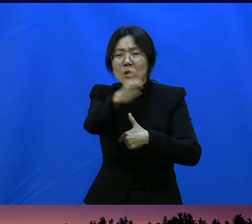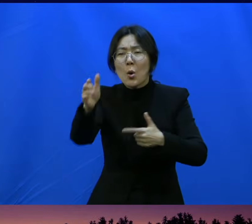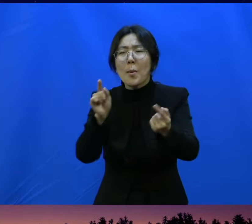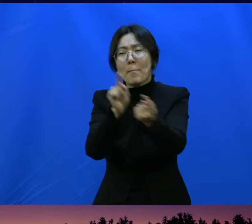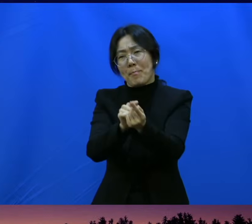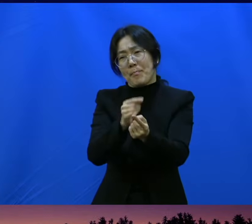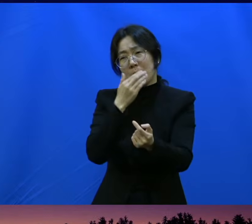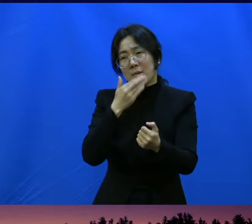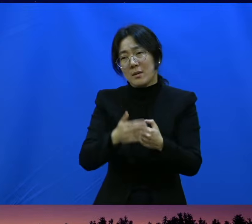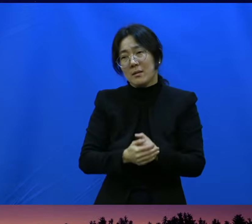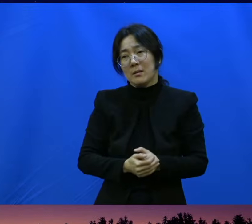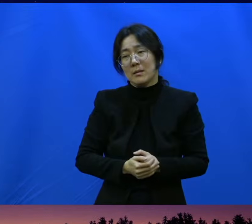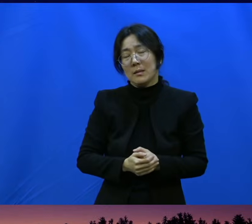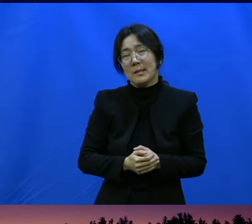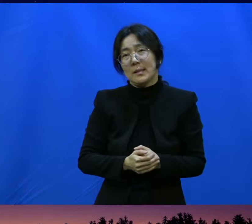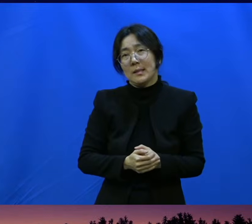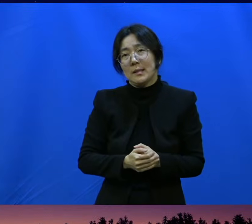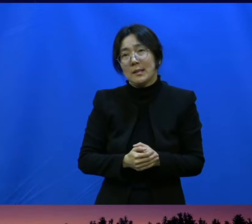인생의 바닥을 치는,